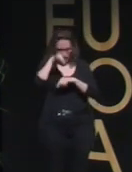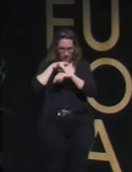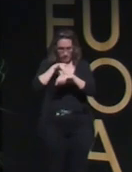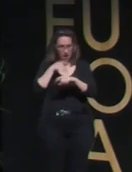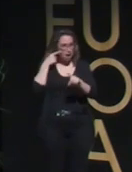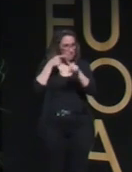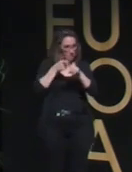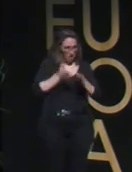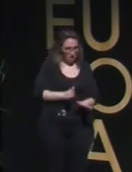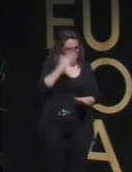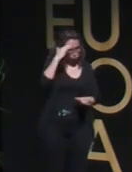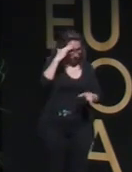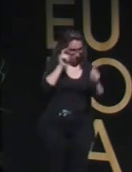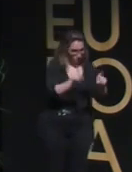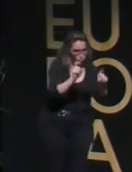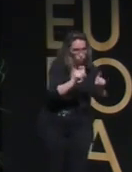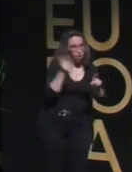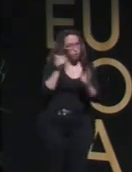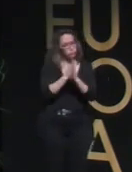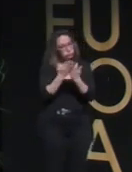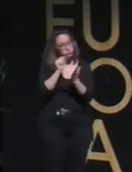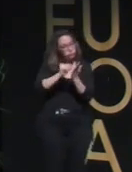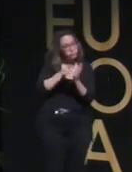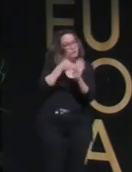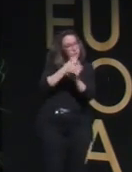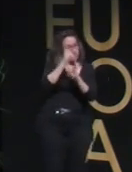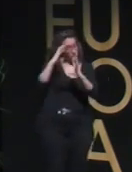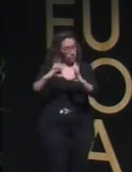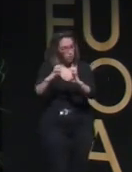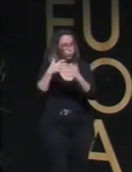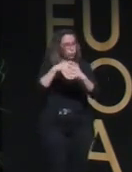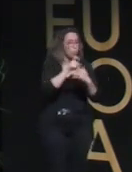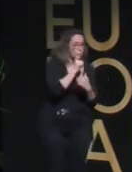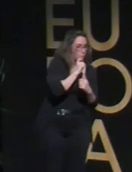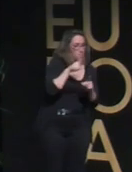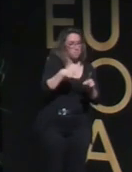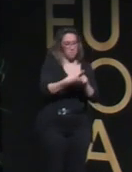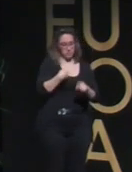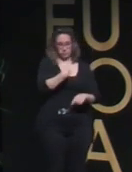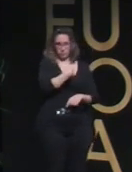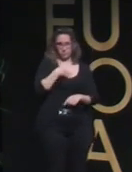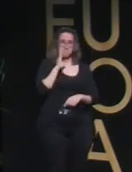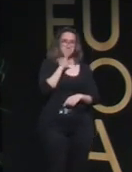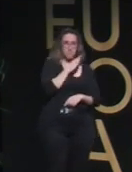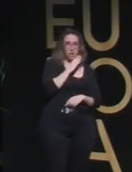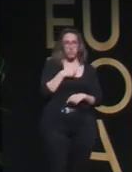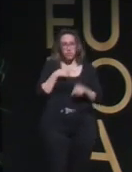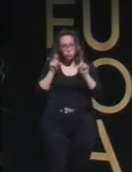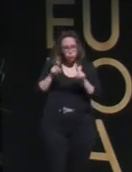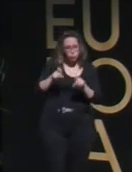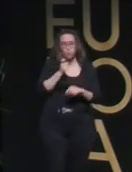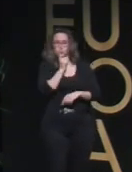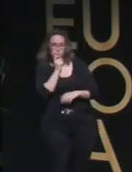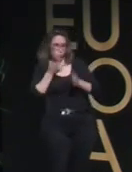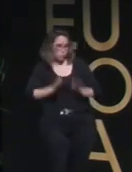cómo funciona el cerebro del adolescente y lo explica también como madre, que con lo que ha investigado y con lo que ella sabe, cómo entiende luego a su hijo o a su hijo con lo que tiene en casa,